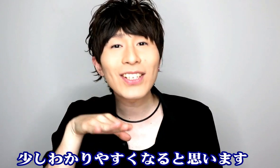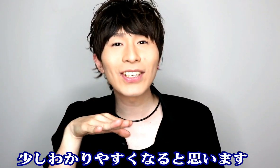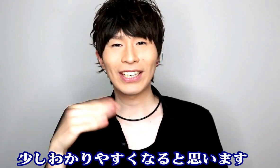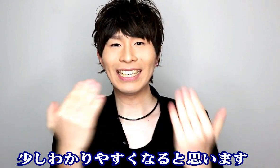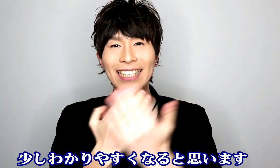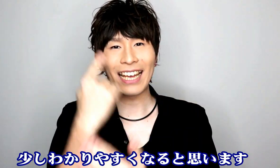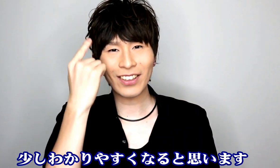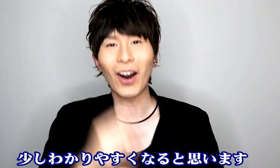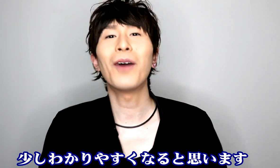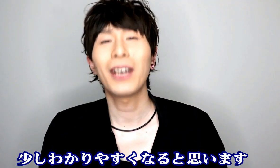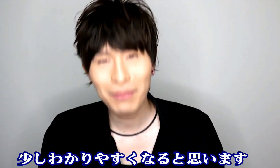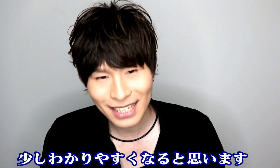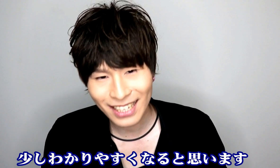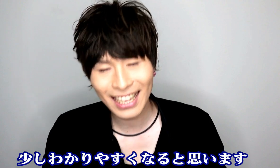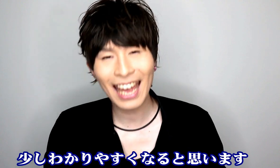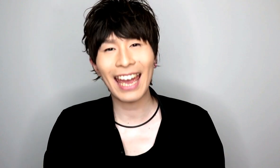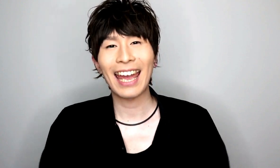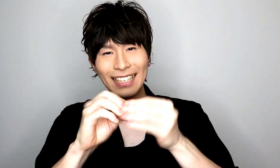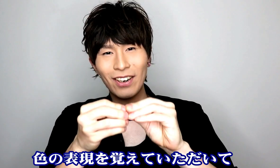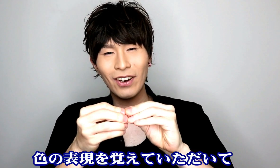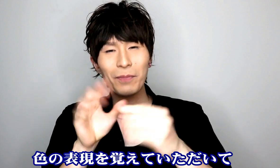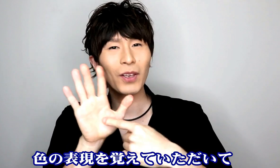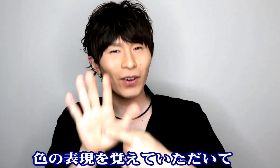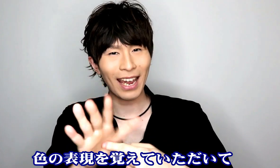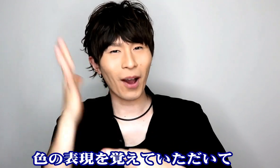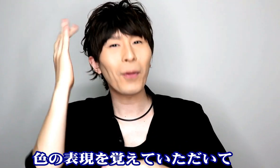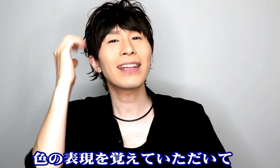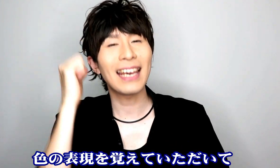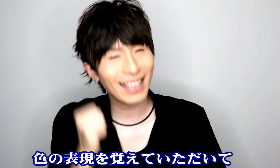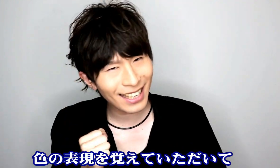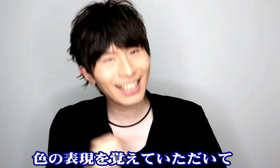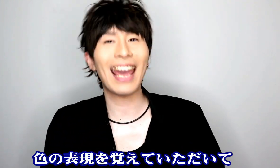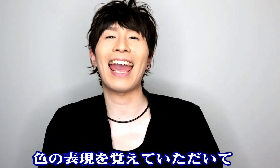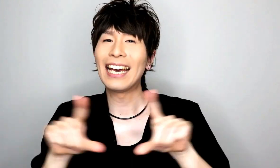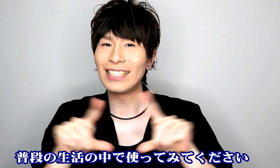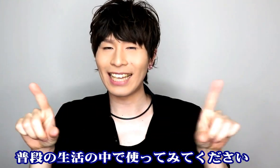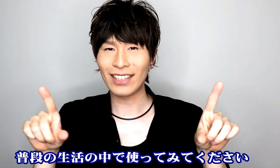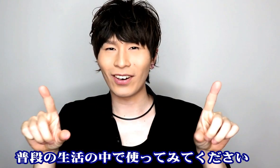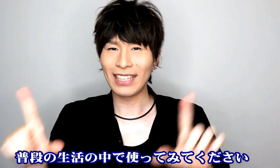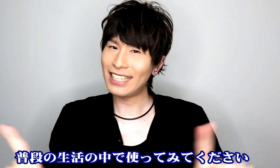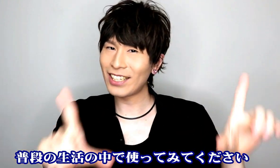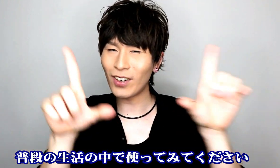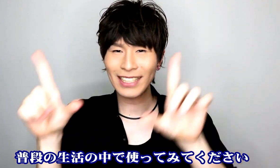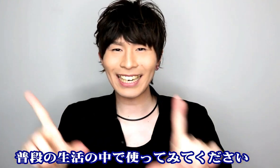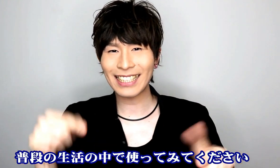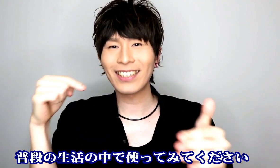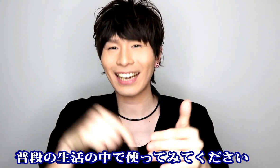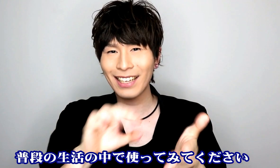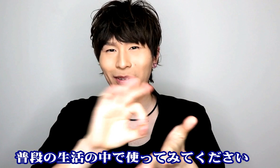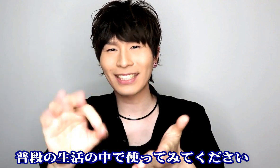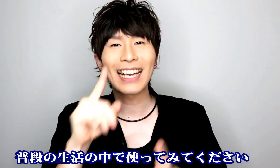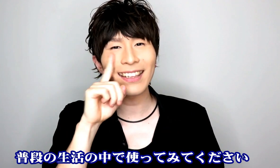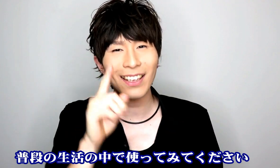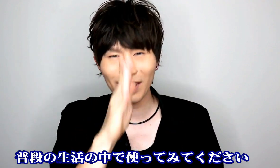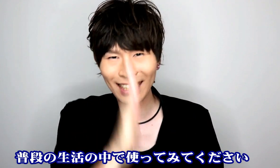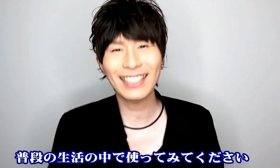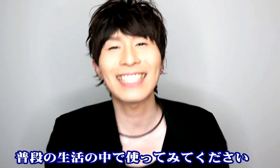くなると思いますので、色の表現覚えていただいて、普段の日常生活の中でも使ってみてください